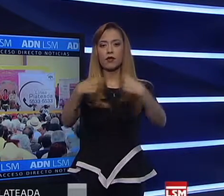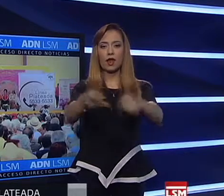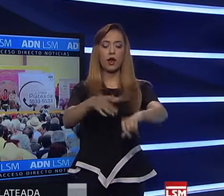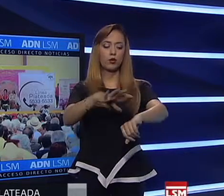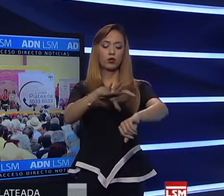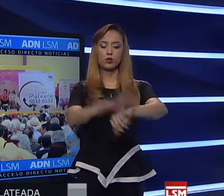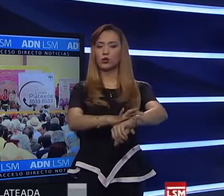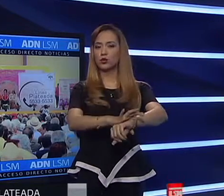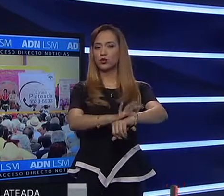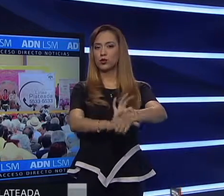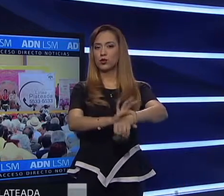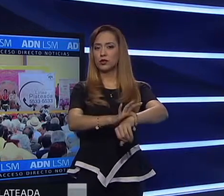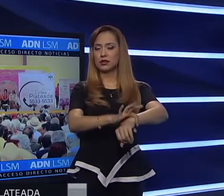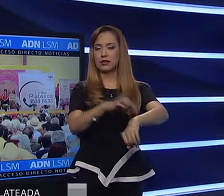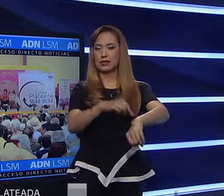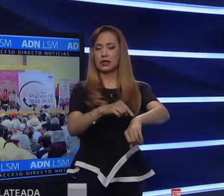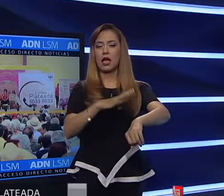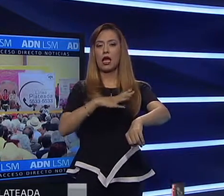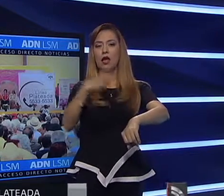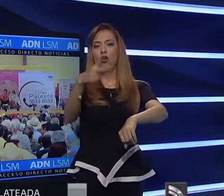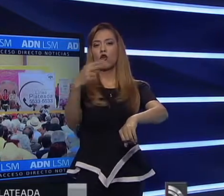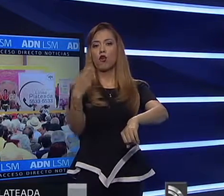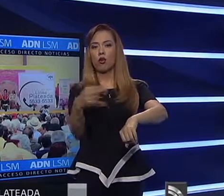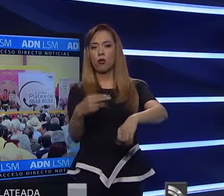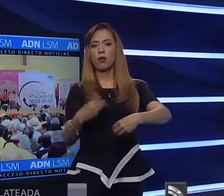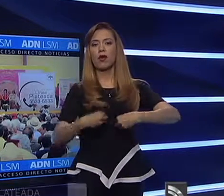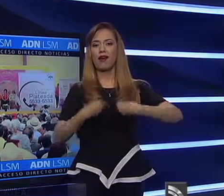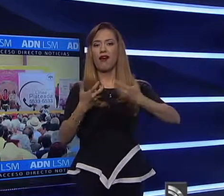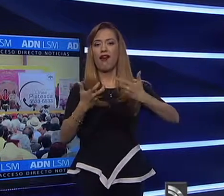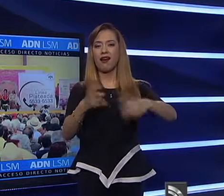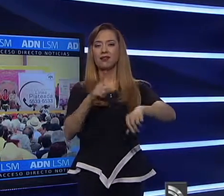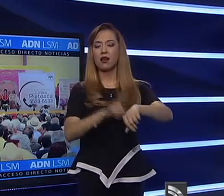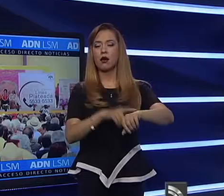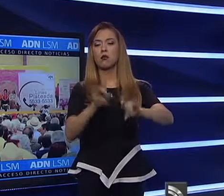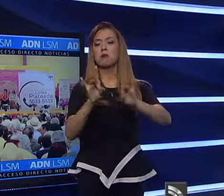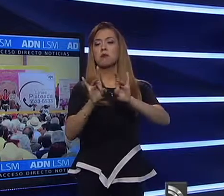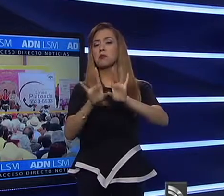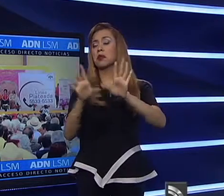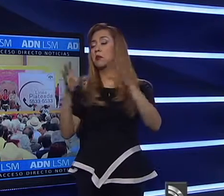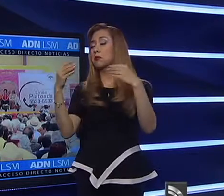Esta pulsera contiene sus datos para acelerar su localización.